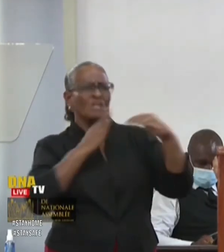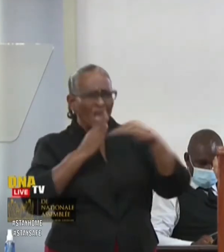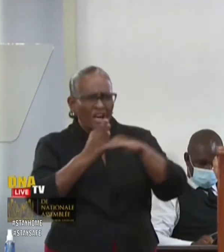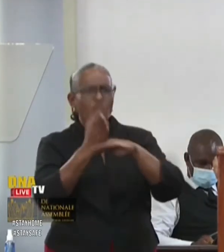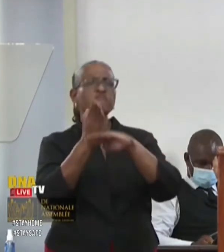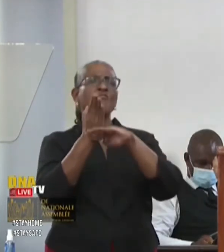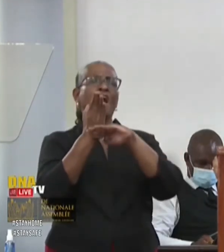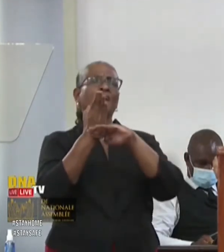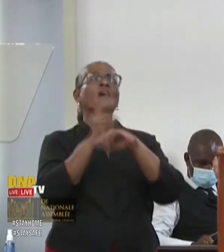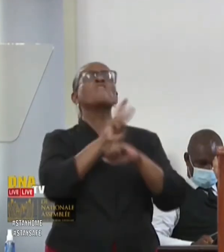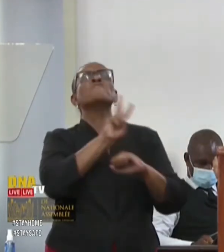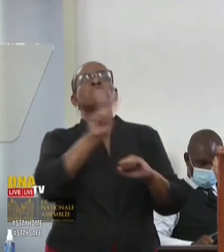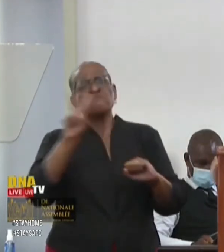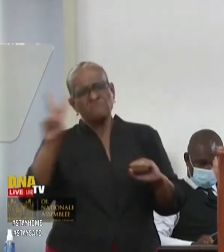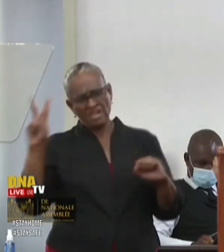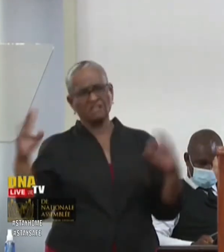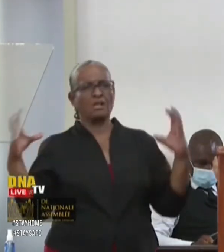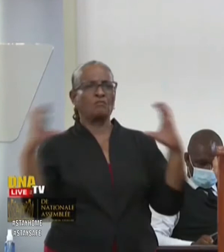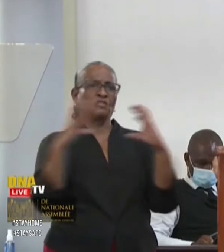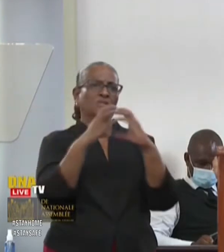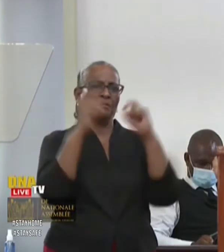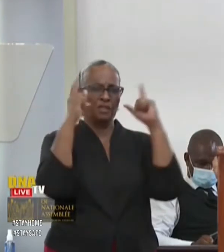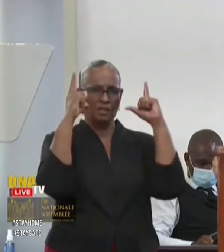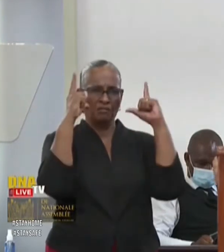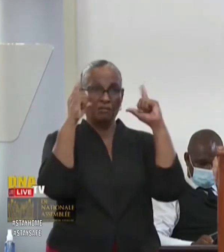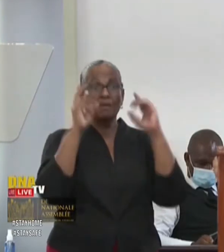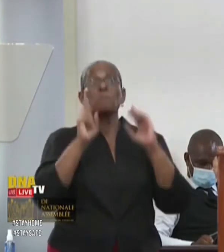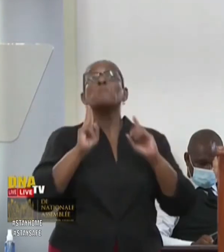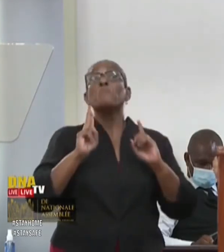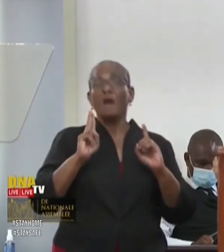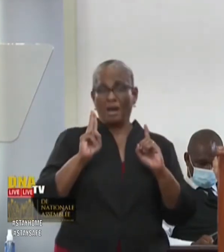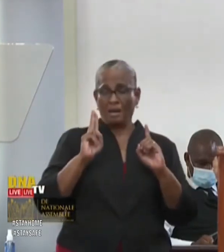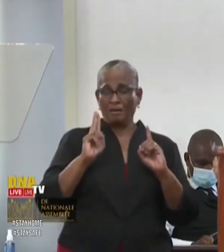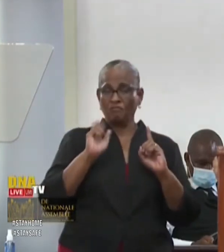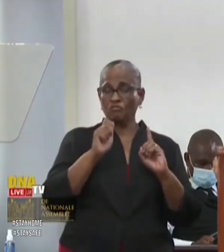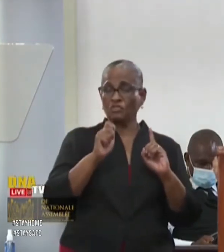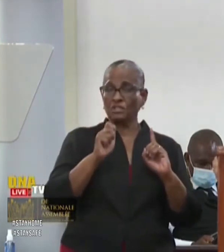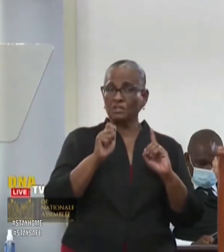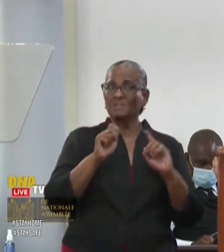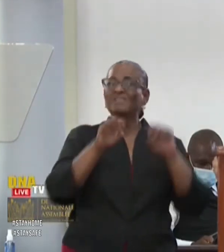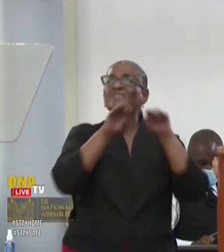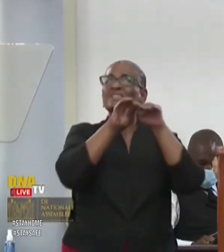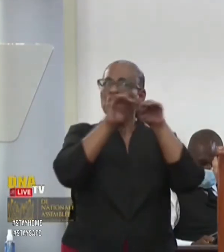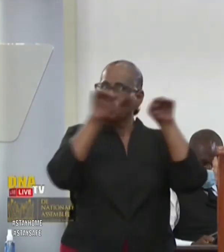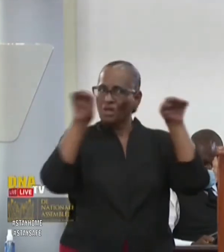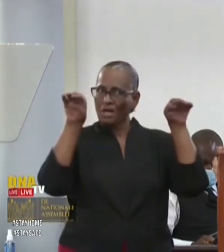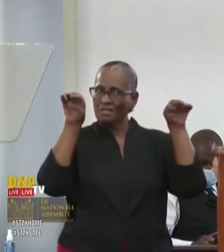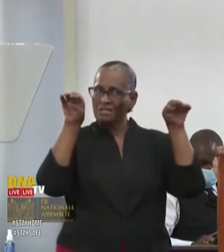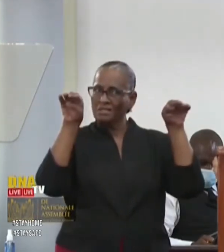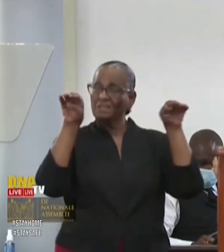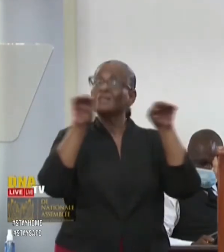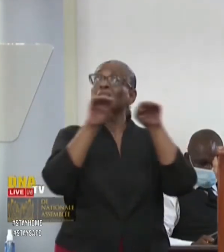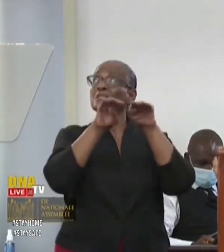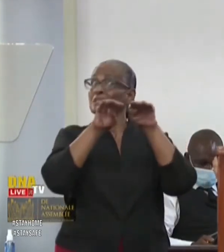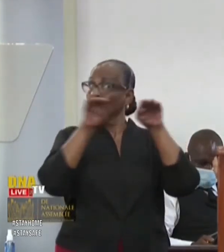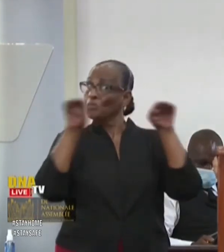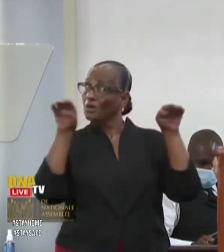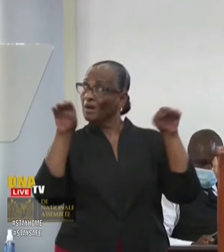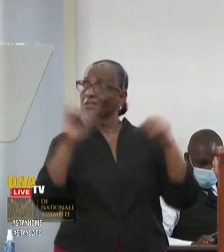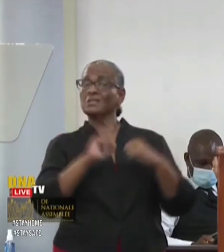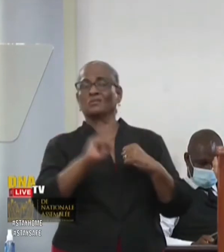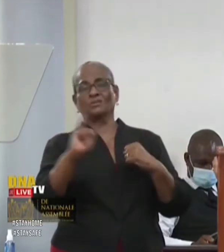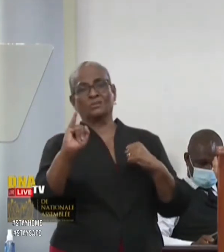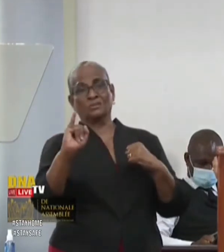rechtvaardige en vreedzame samenleving. Echter, voorzitter, democratie, democratische